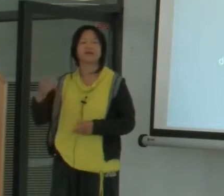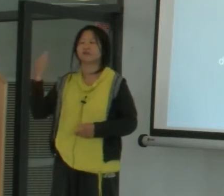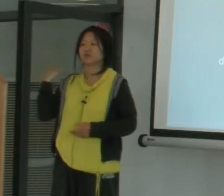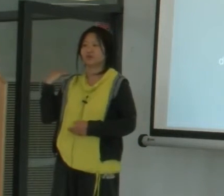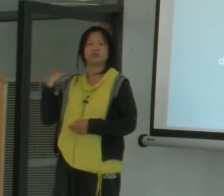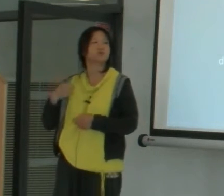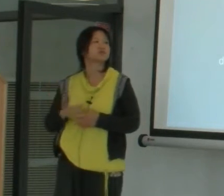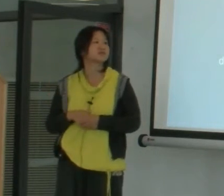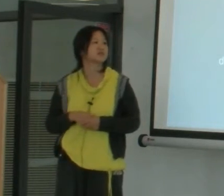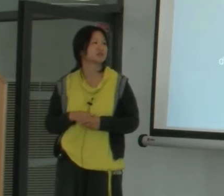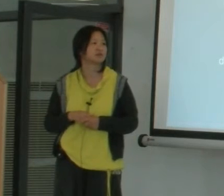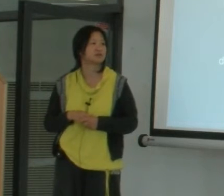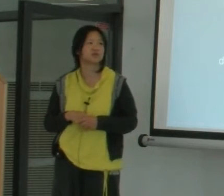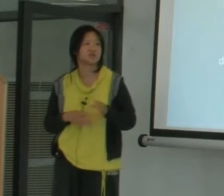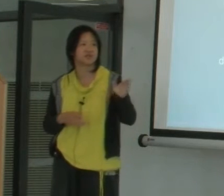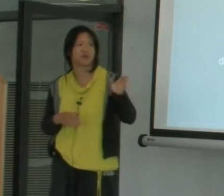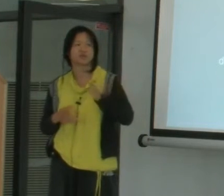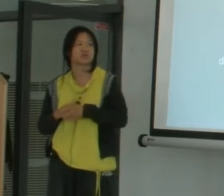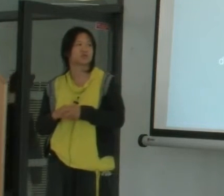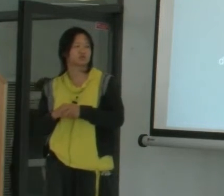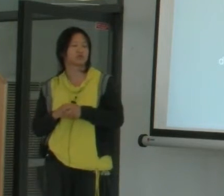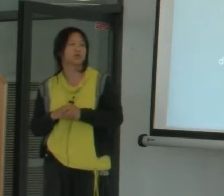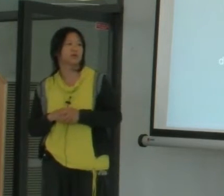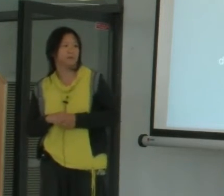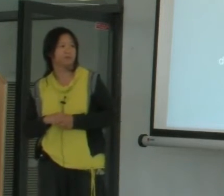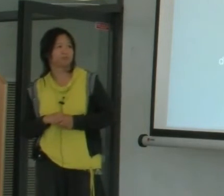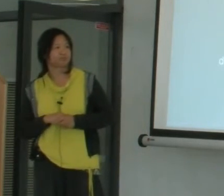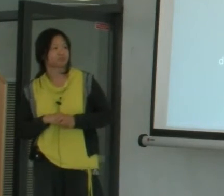À la dernière fois, oui, donc c'était oui, j'y étais passé. Pour ça, je oui.